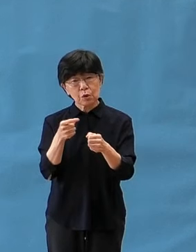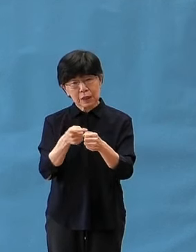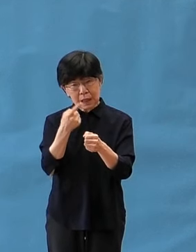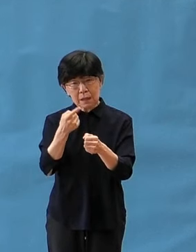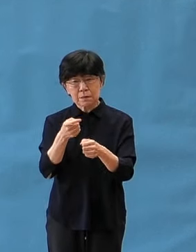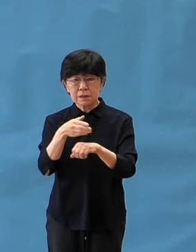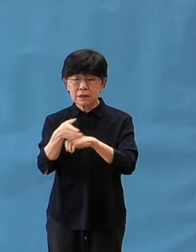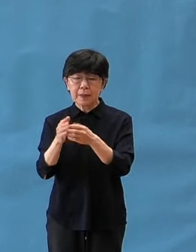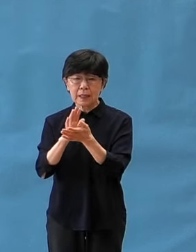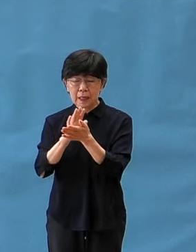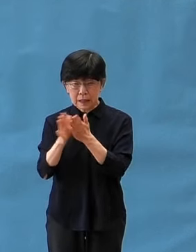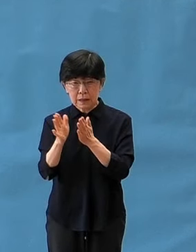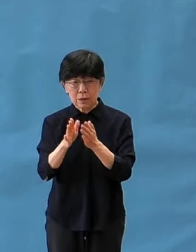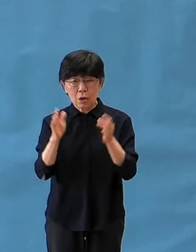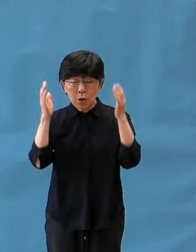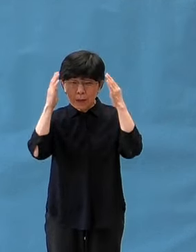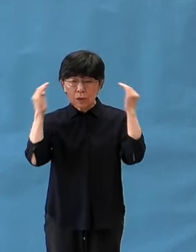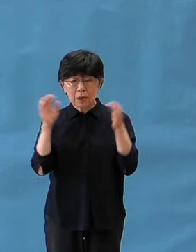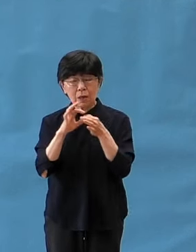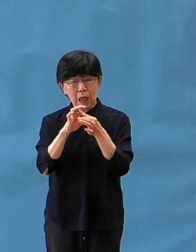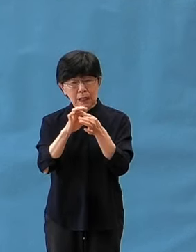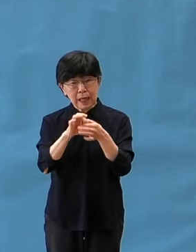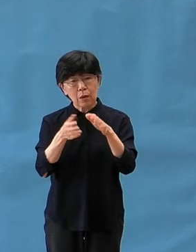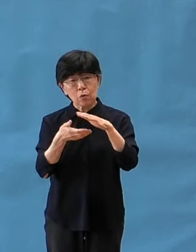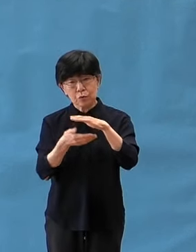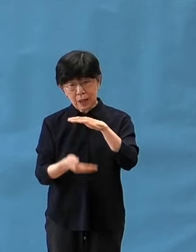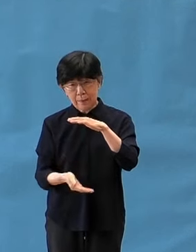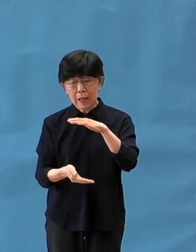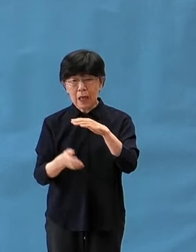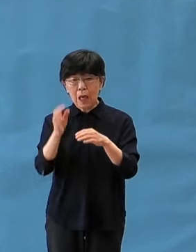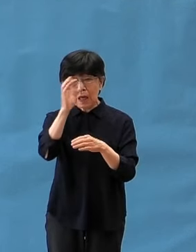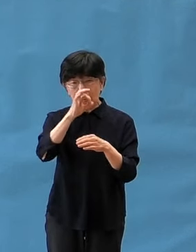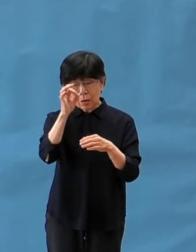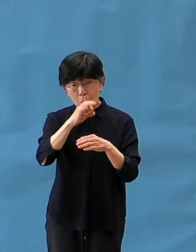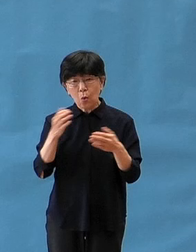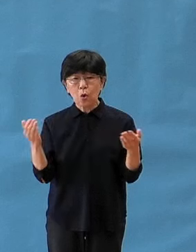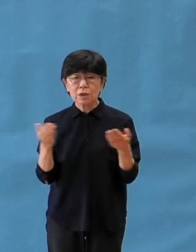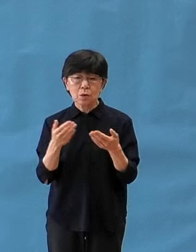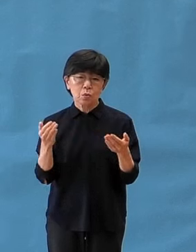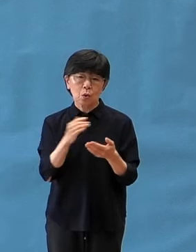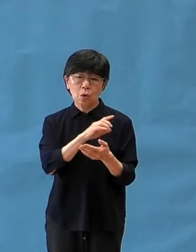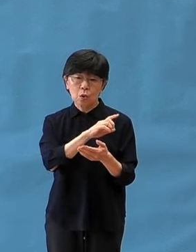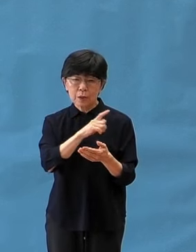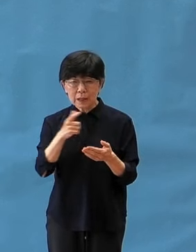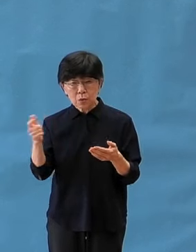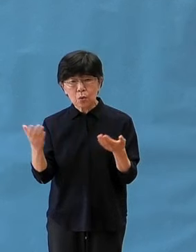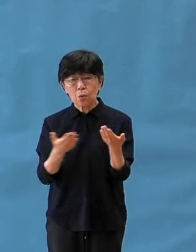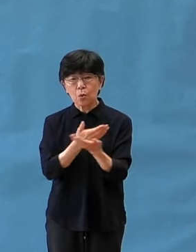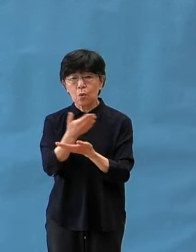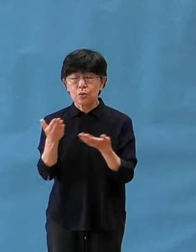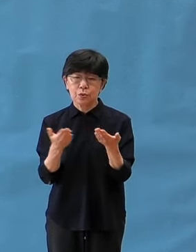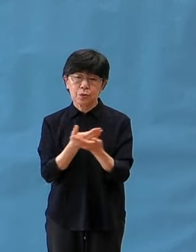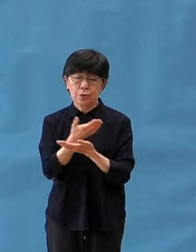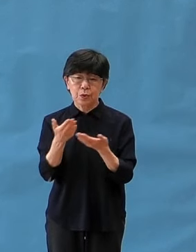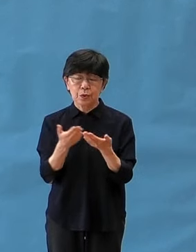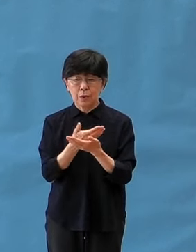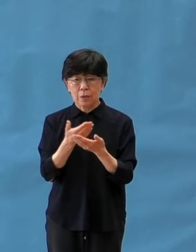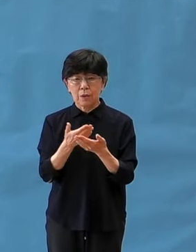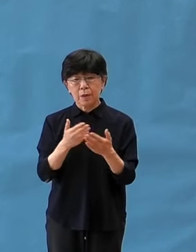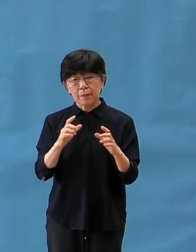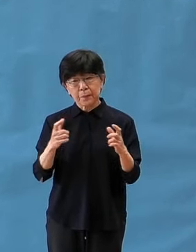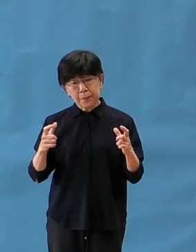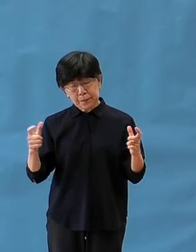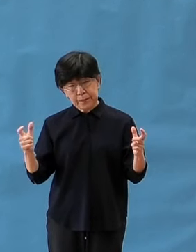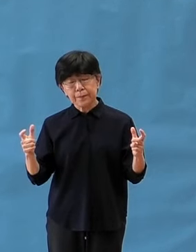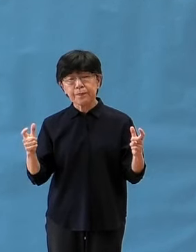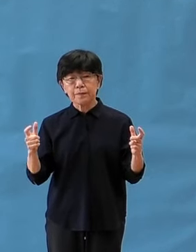とベトナムとの関係を深め、観光ビジネスなど、さまざまな分野での交流を活発化させることを通